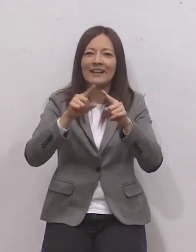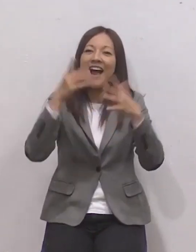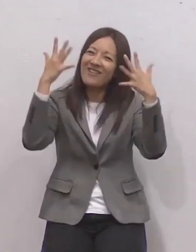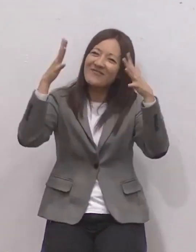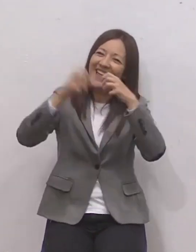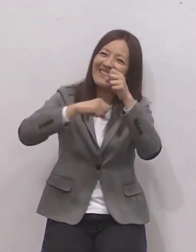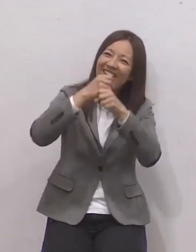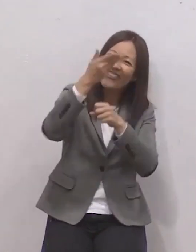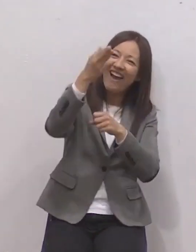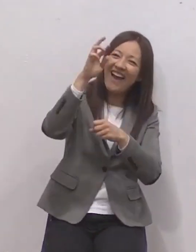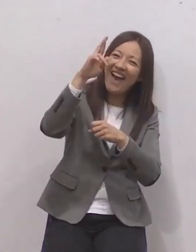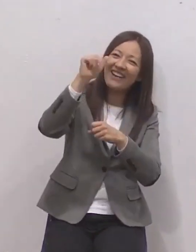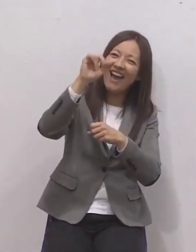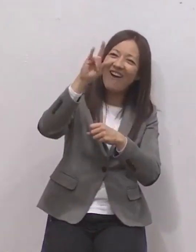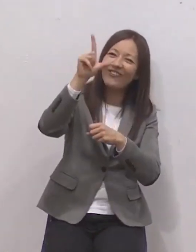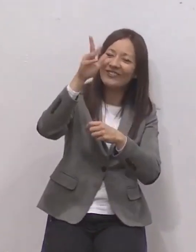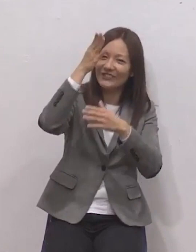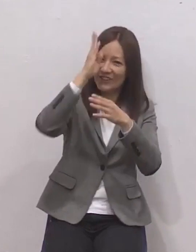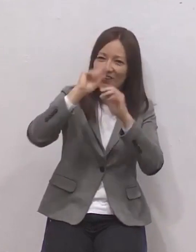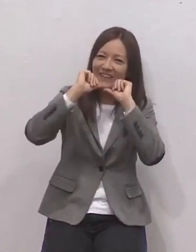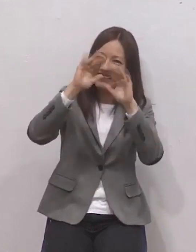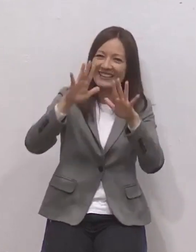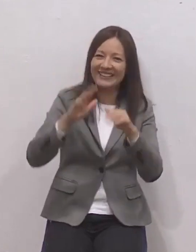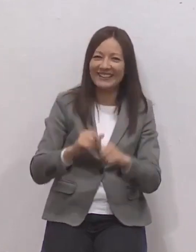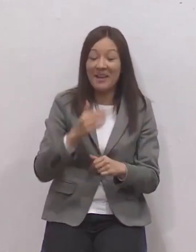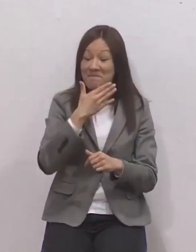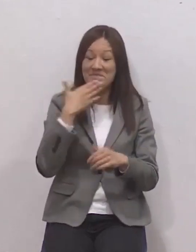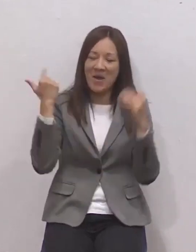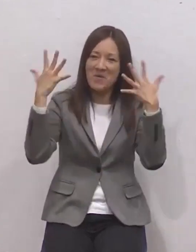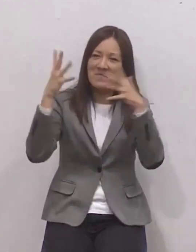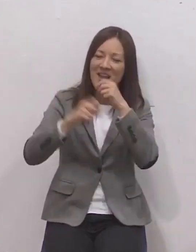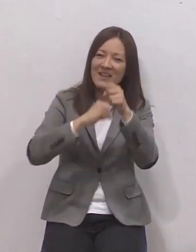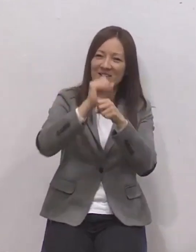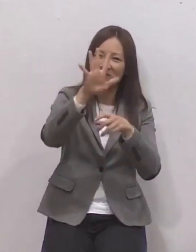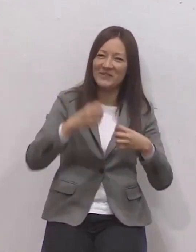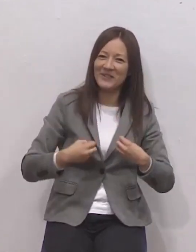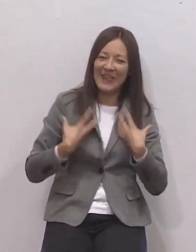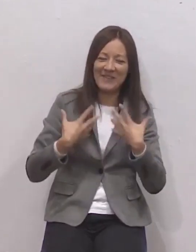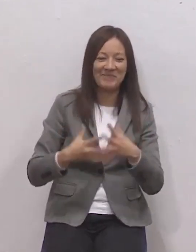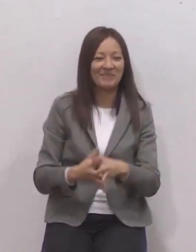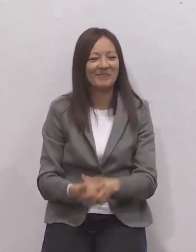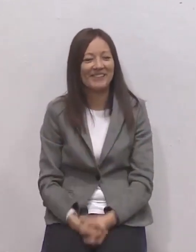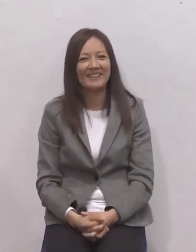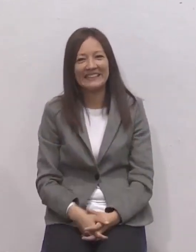años, feliz cumpleaños Raúl, Dios te bendiga, es el mejor cumpleaños de tu vida, ¿eh?